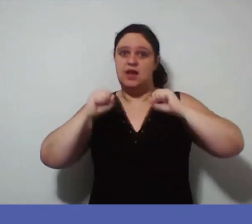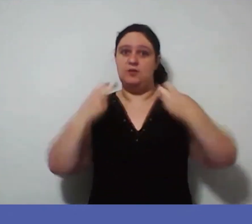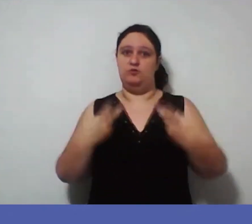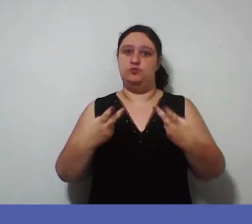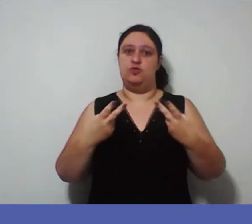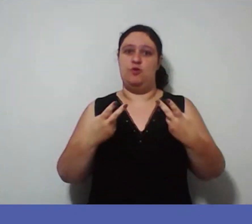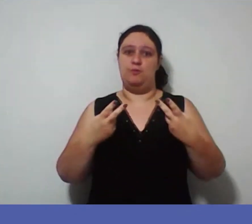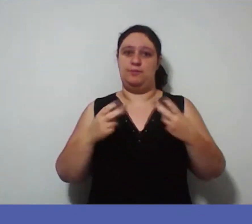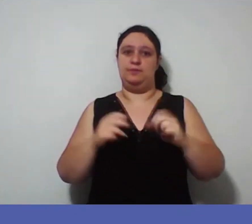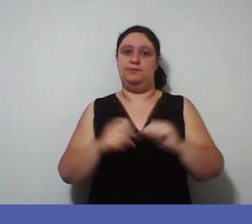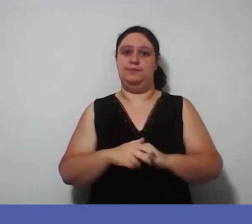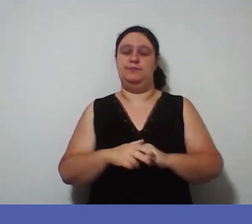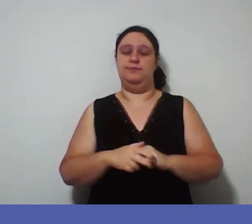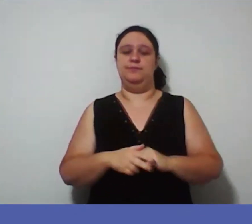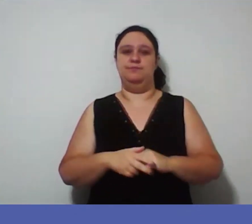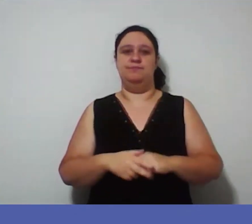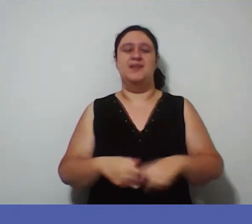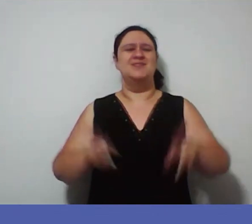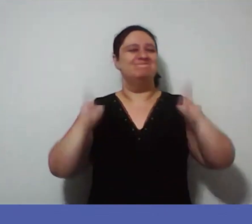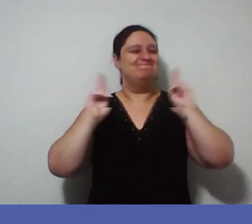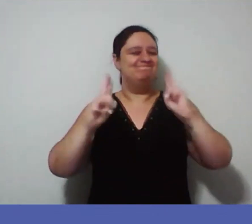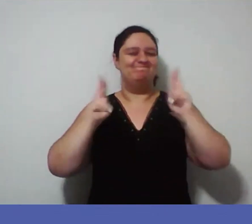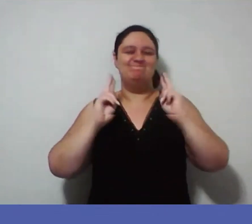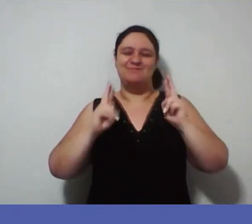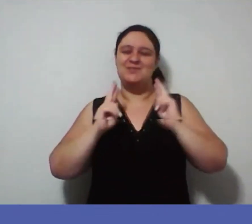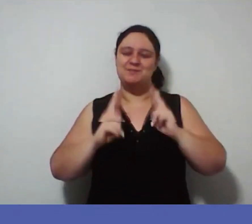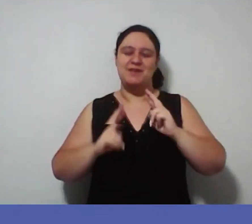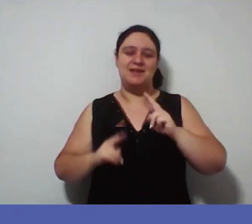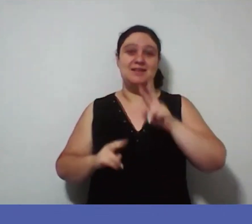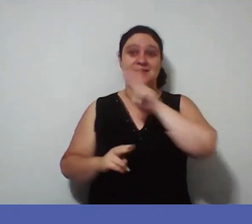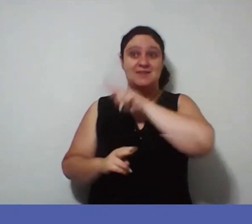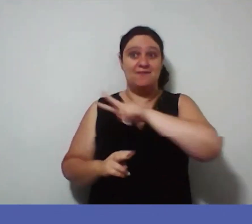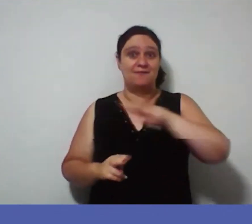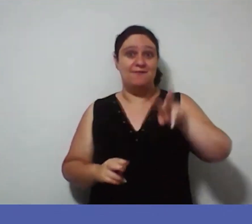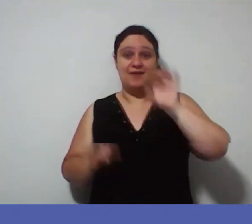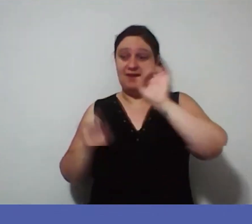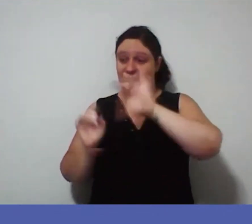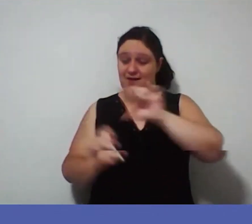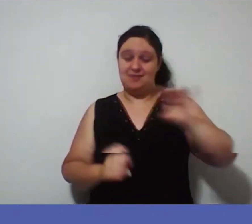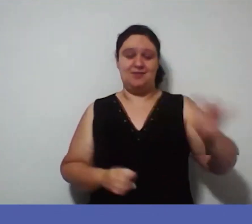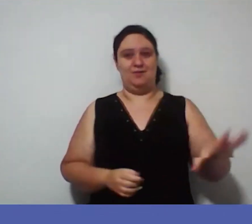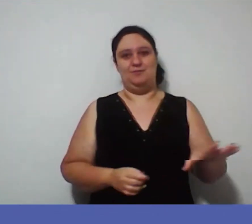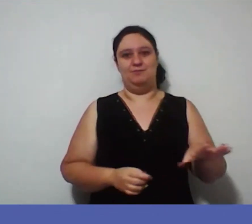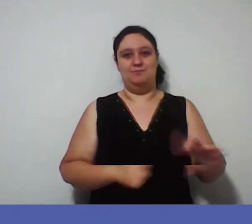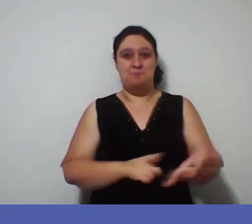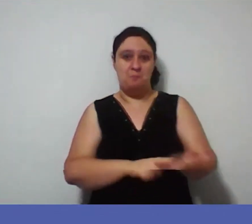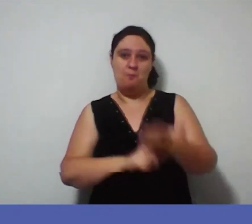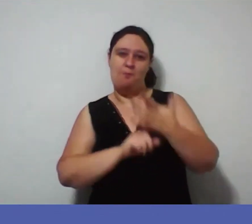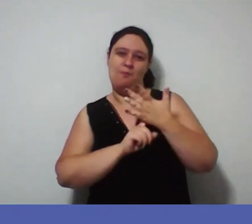eu tenho muita esperança ao ver vocês. Na verdade, vocês são meu modelo.